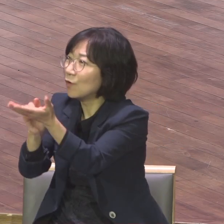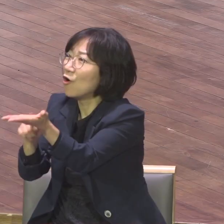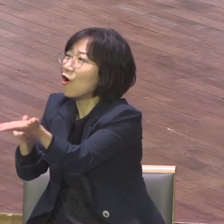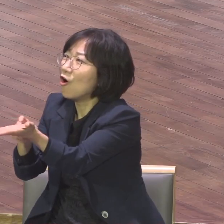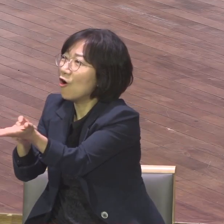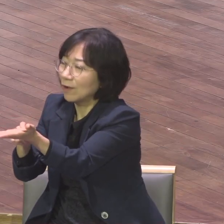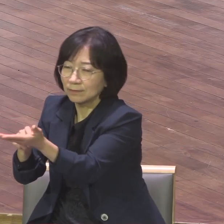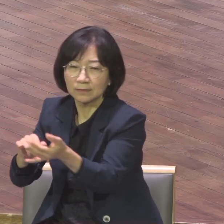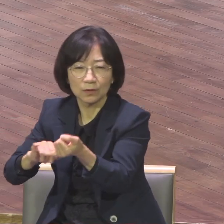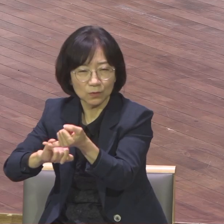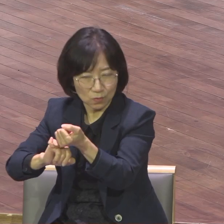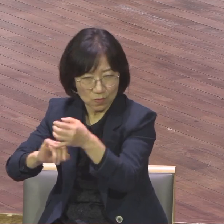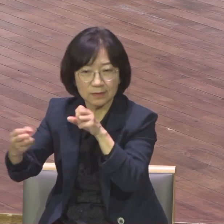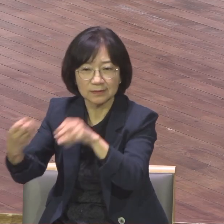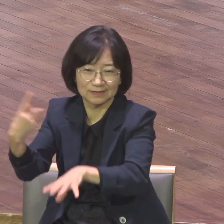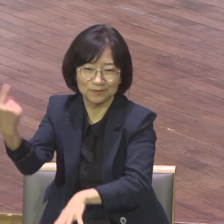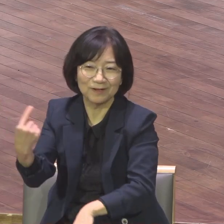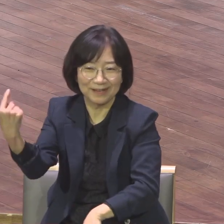성도들, 이런